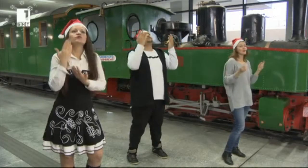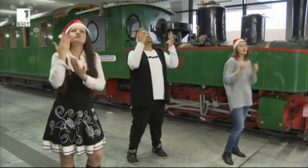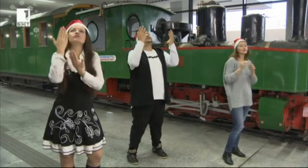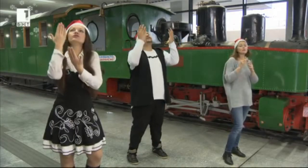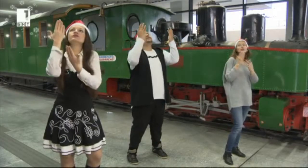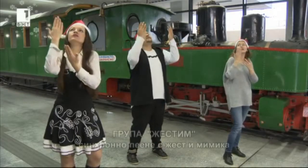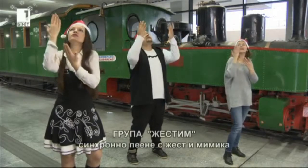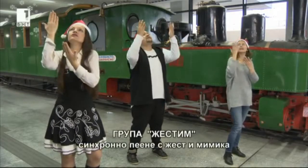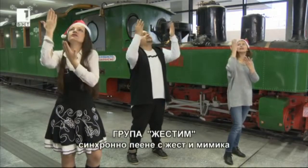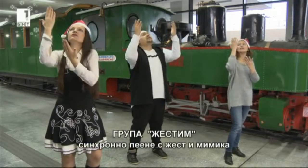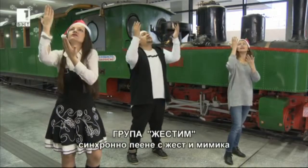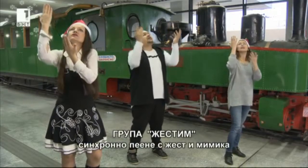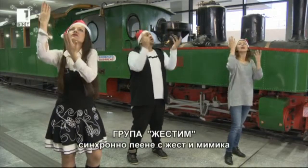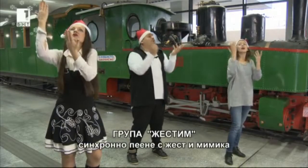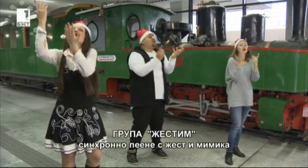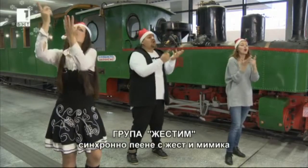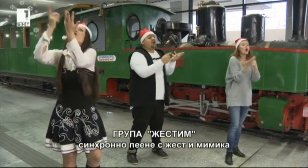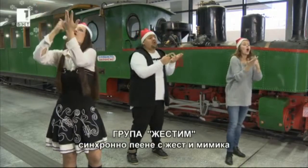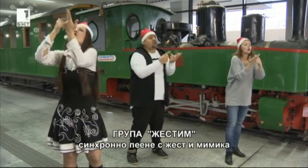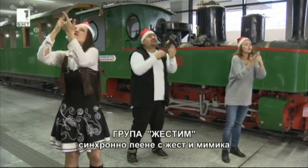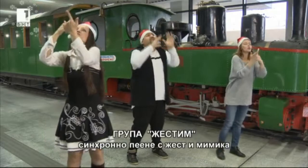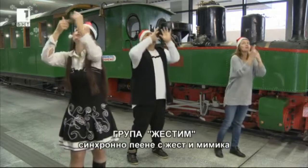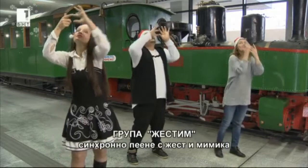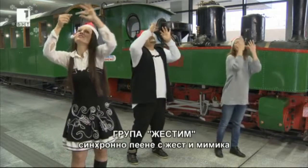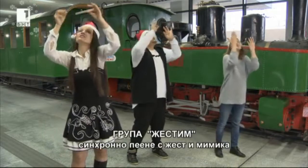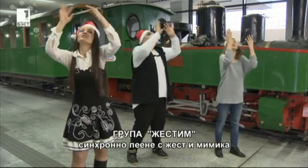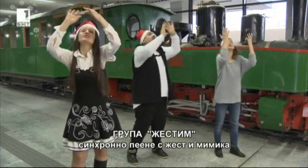Господи, колку звезни,